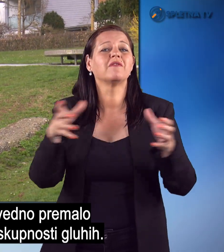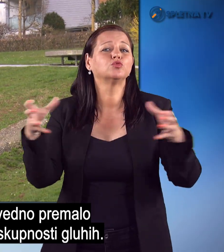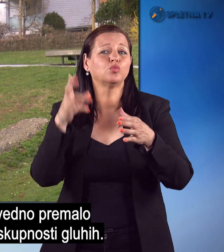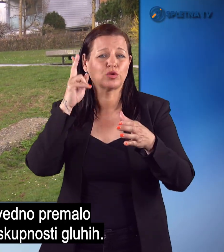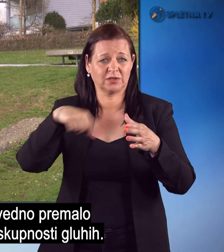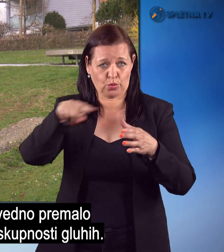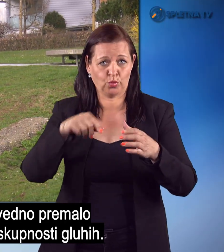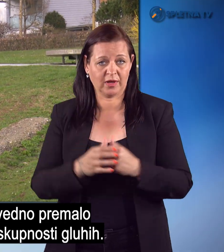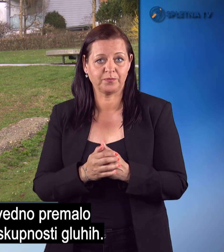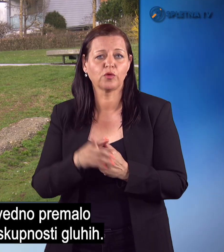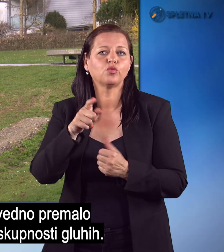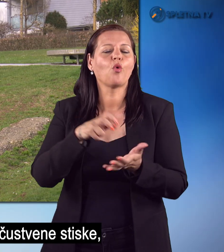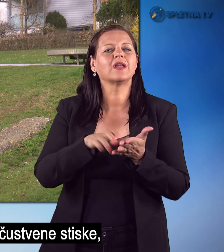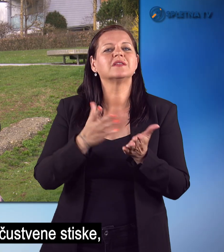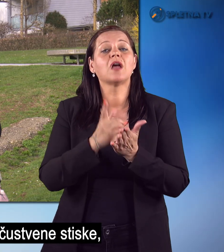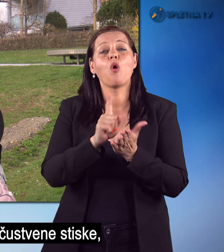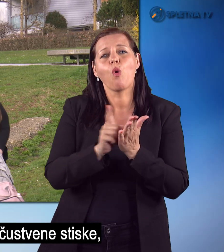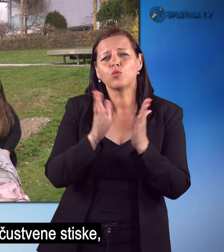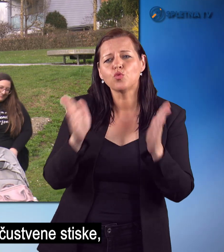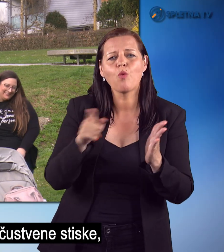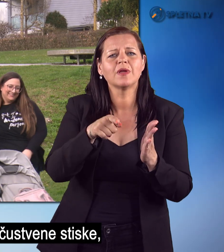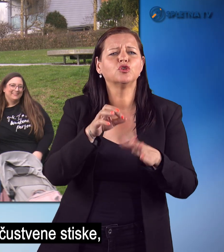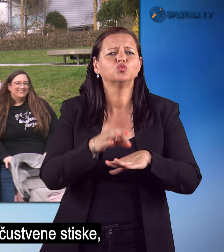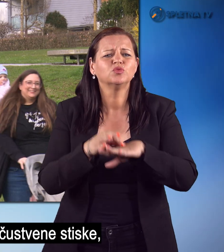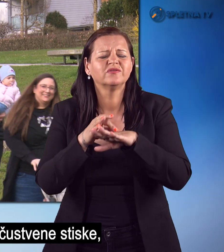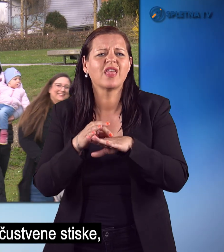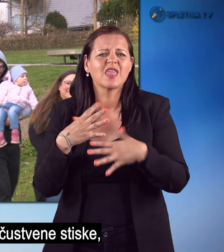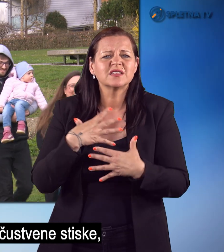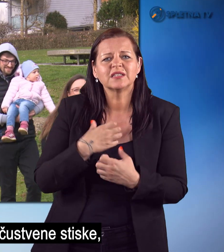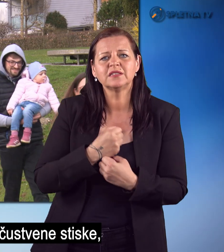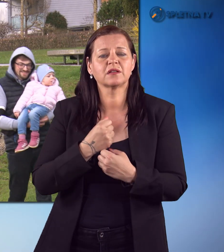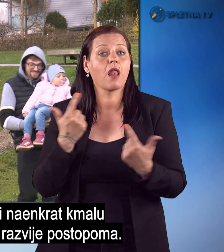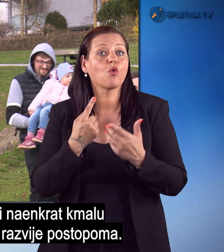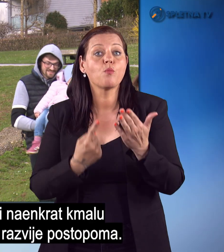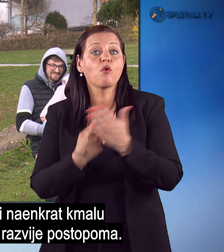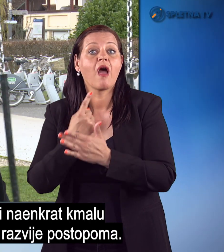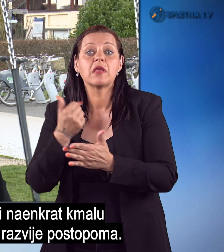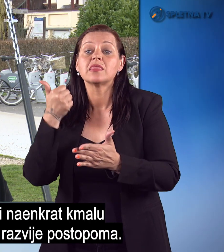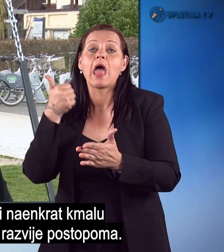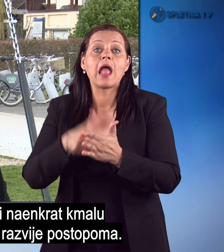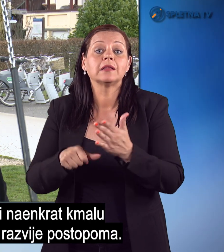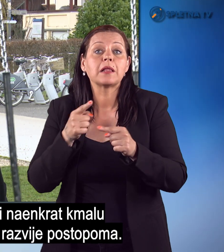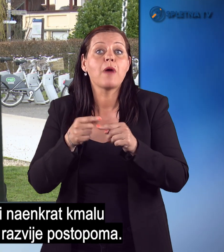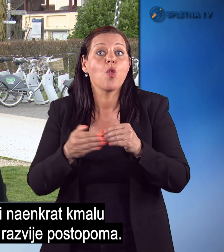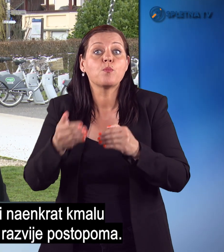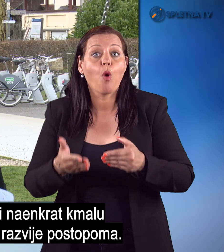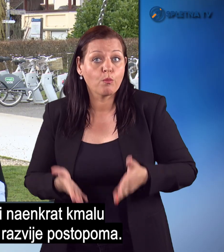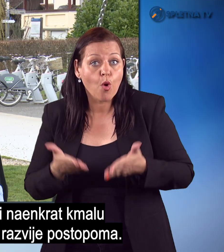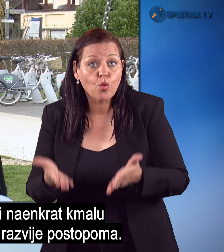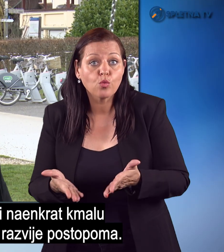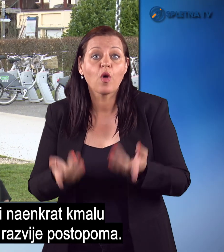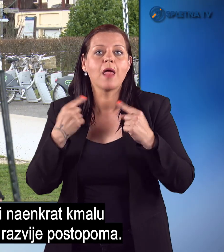Gre za obdobje čustvene stiske, ki se lahko pojavi naenkrat, kmalu po porodu, ali pa se razvije postopoma.